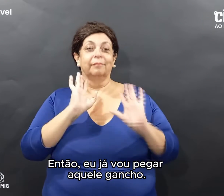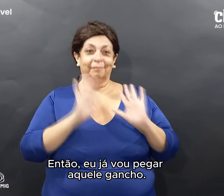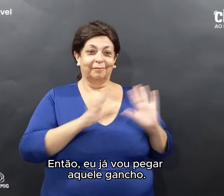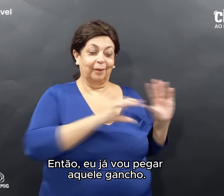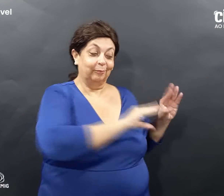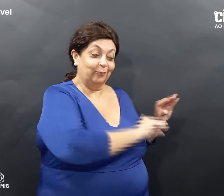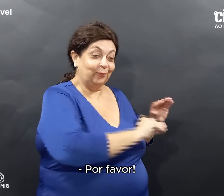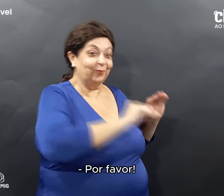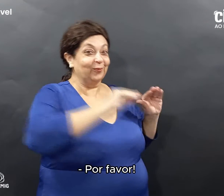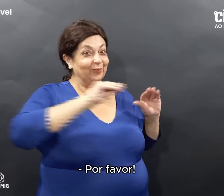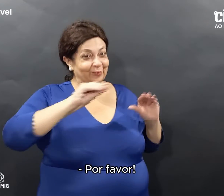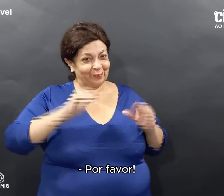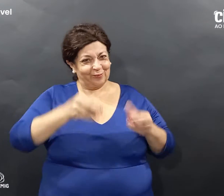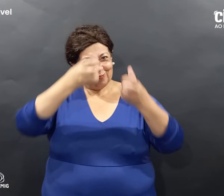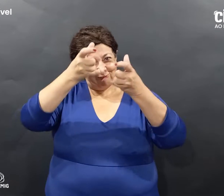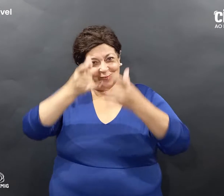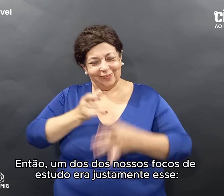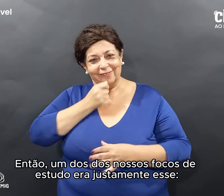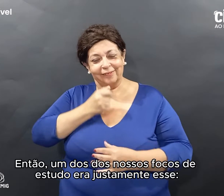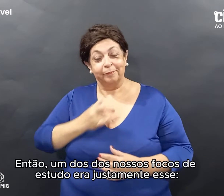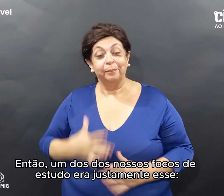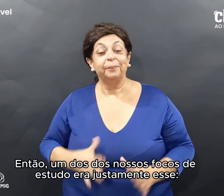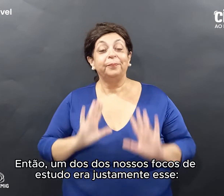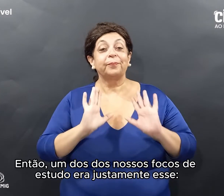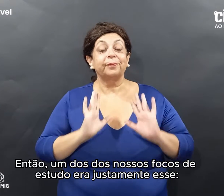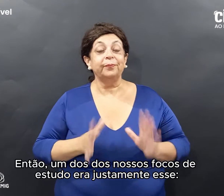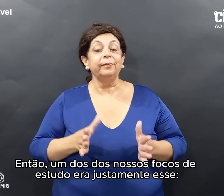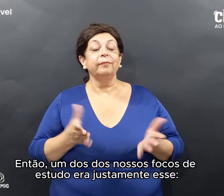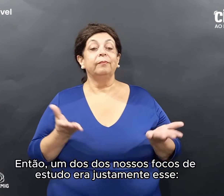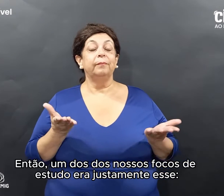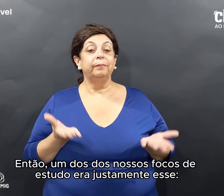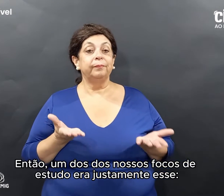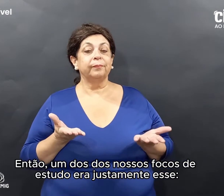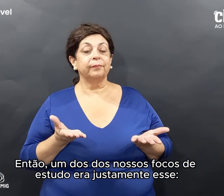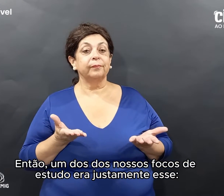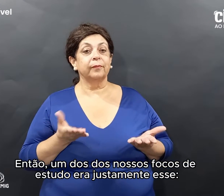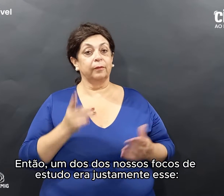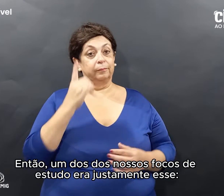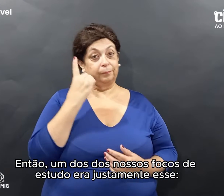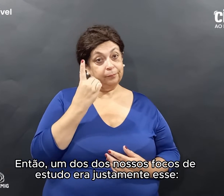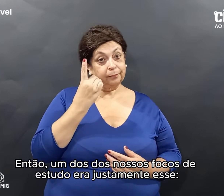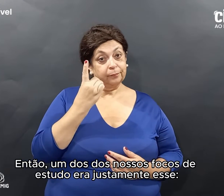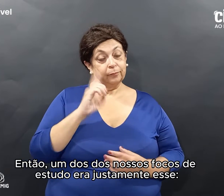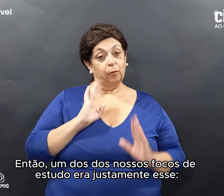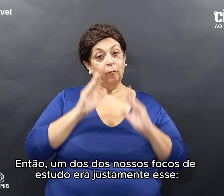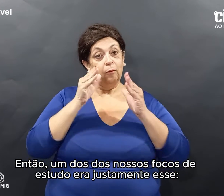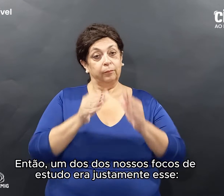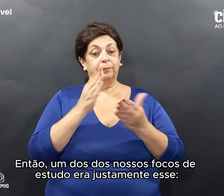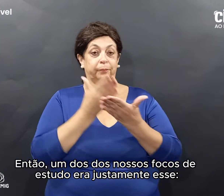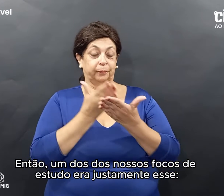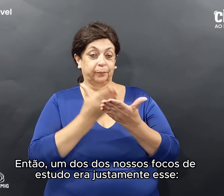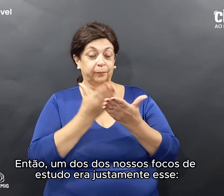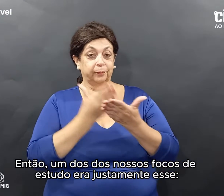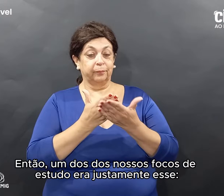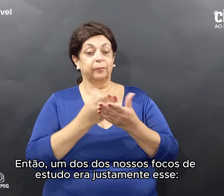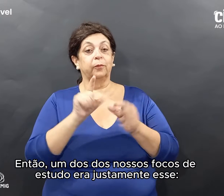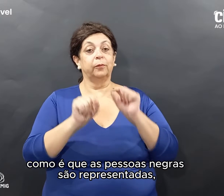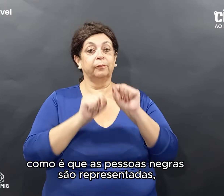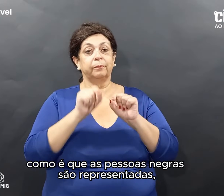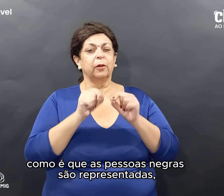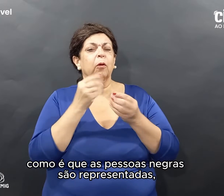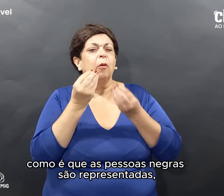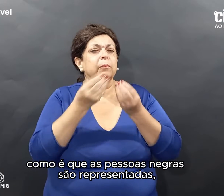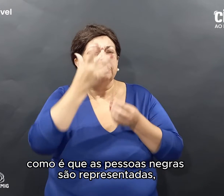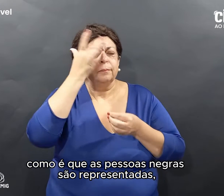aquele gancho. Por favor. Então, um dos nossos focos de estudo era justamente esse, né? Como é